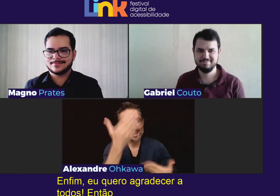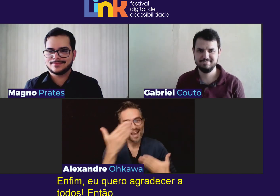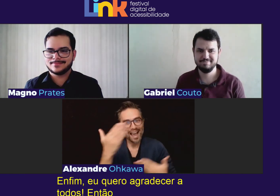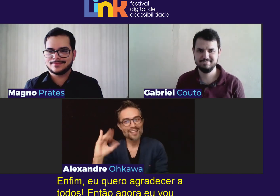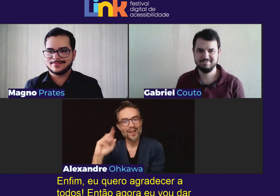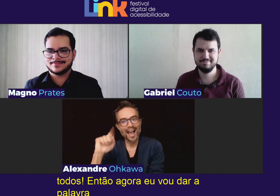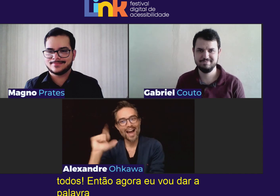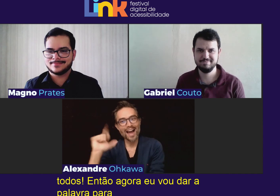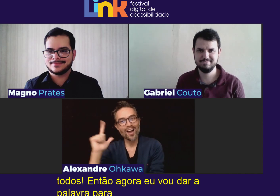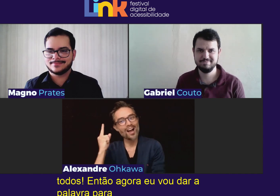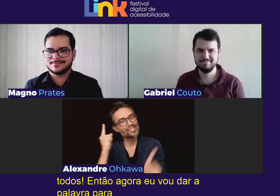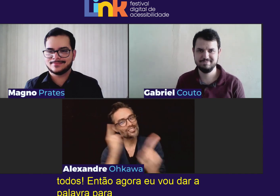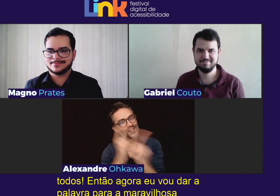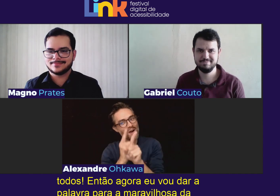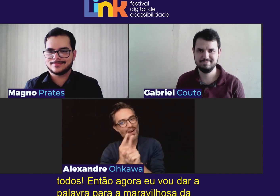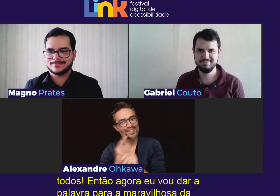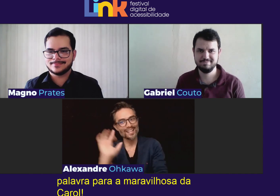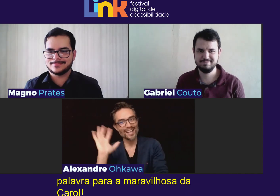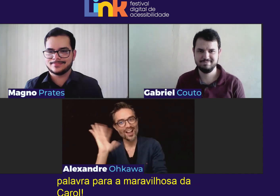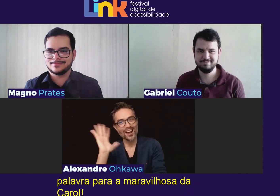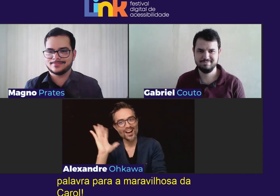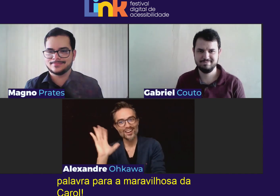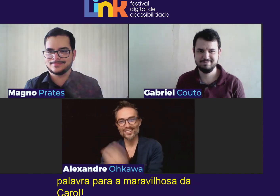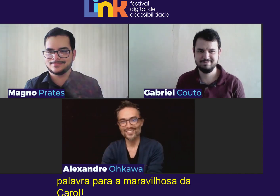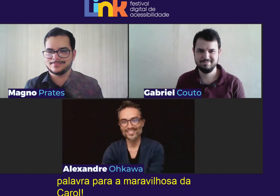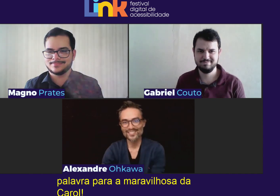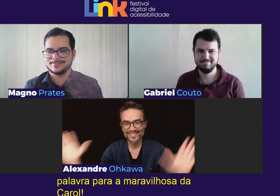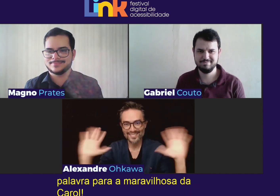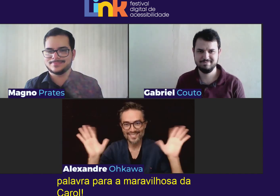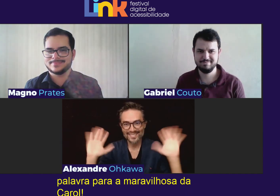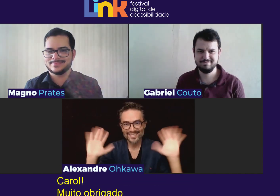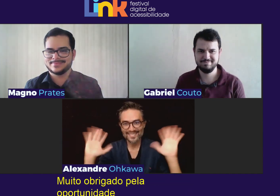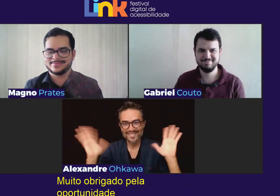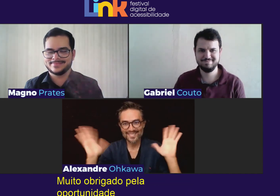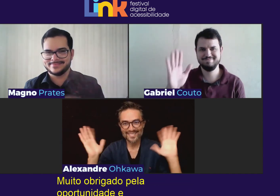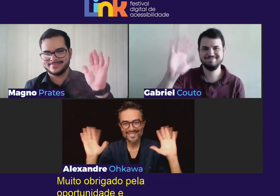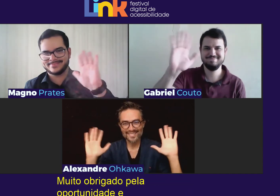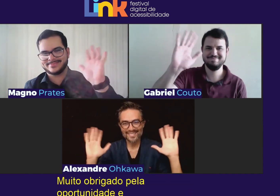da Carol. Muito obrigada pela oportunidade e pelo encontro. Tchau, tchau, gente, e até logo.